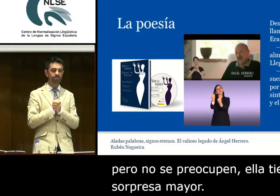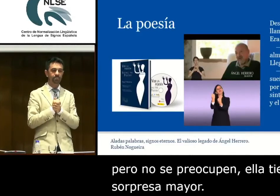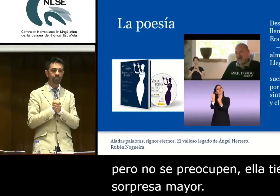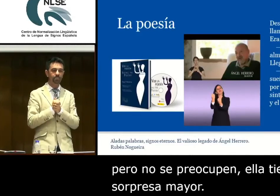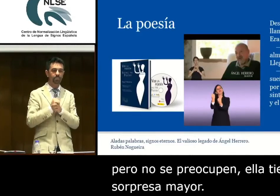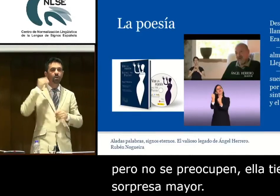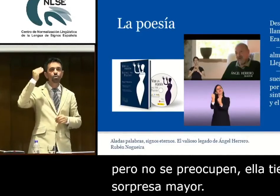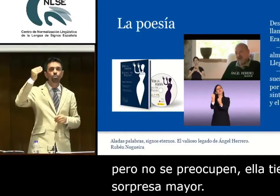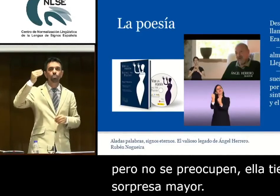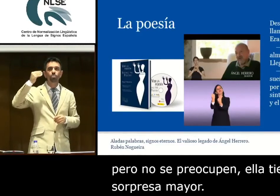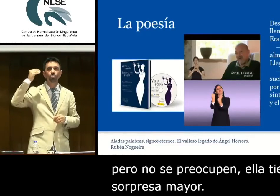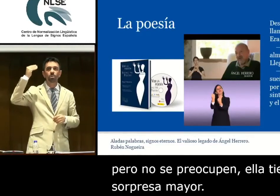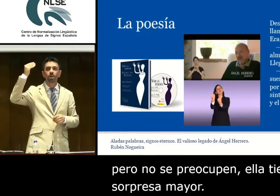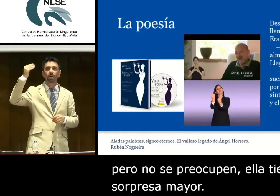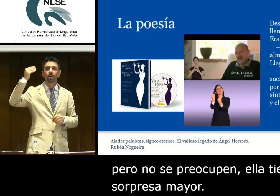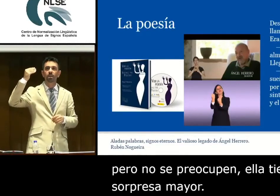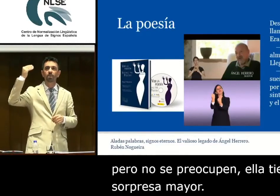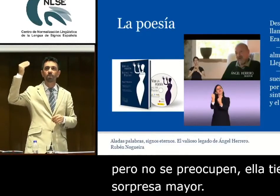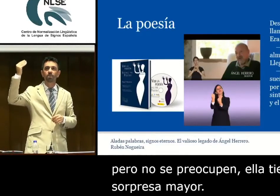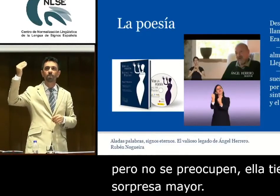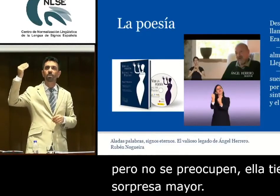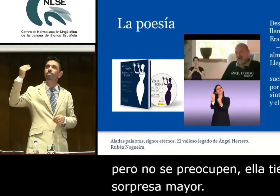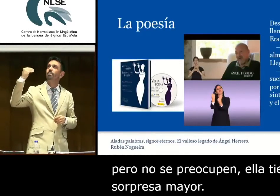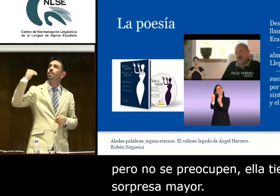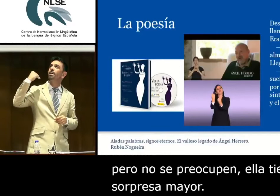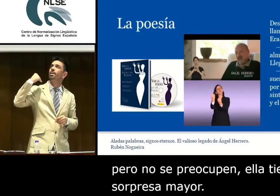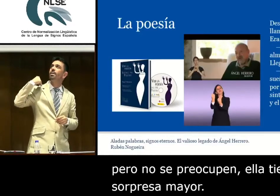Desde el umbral de un sueño me llamaron.